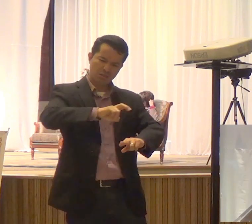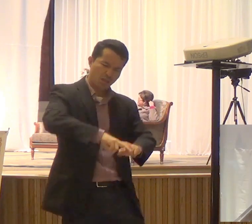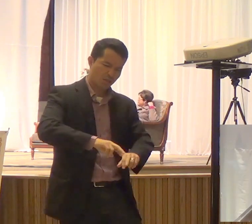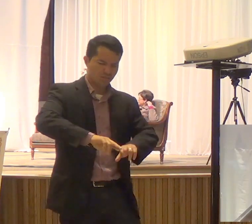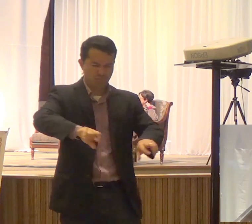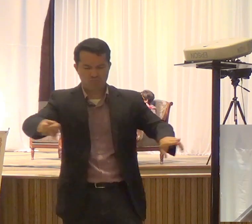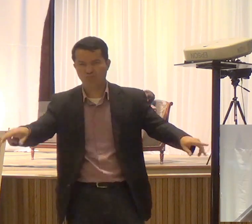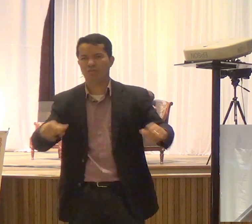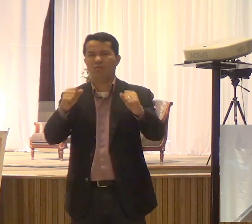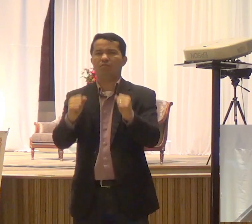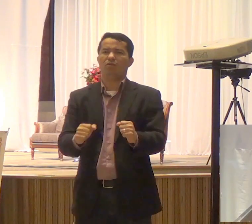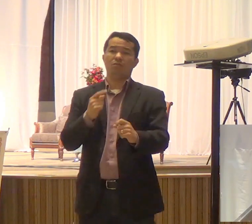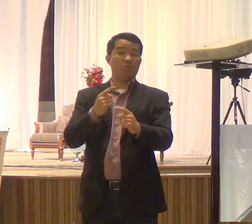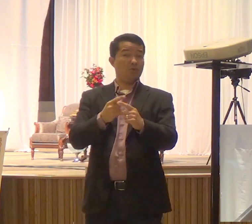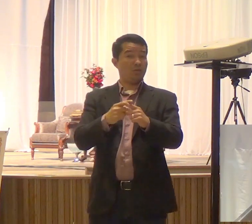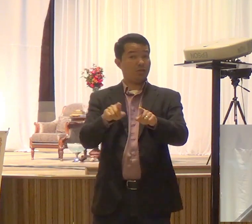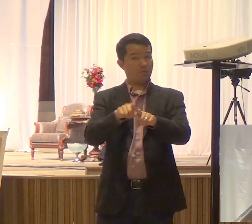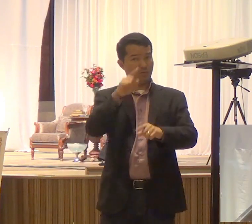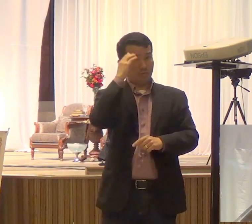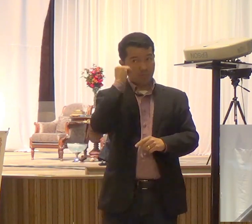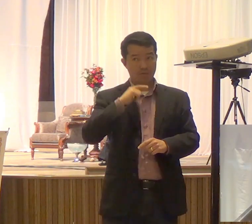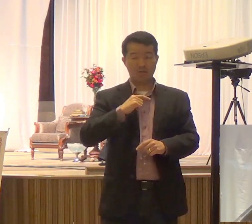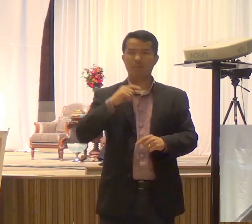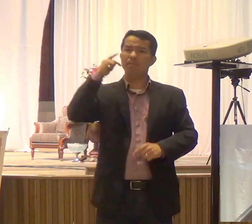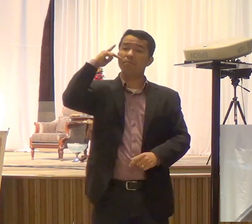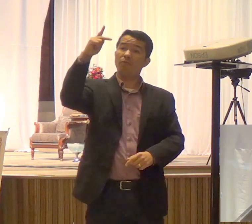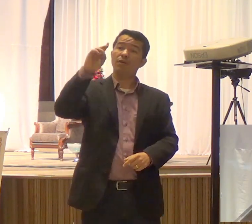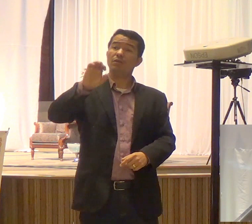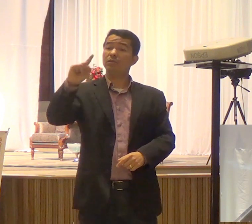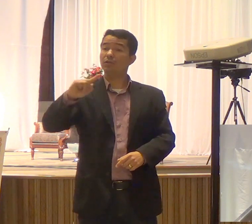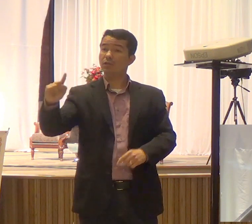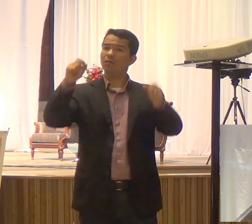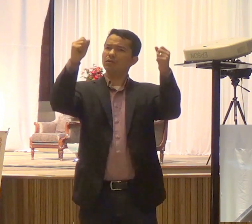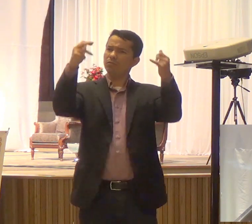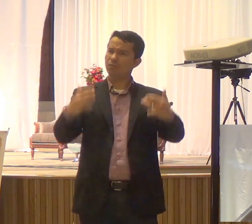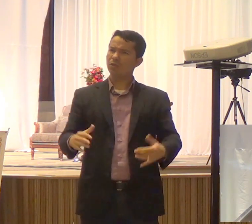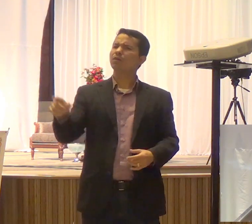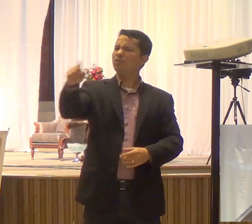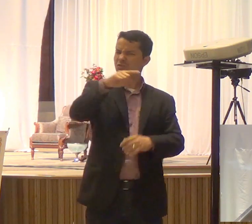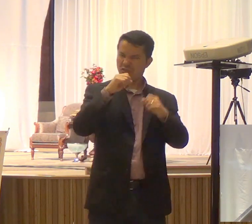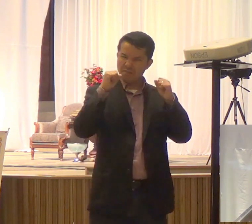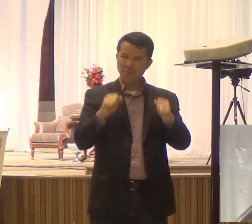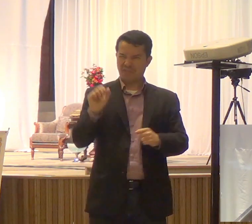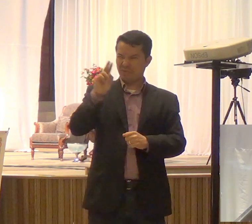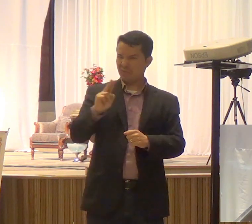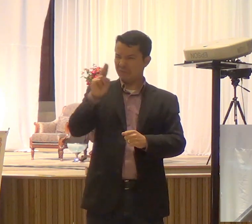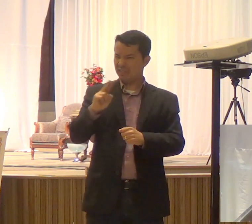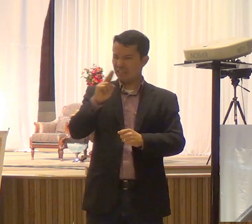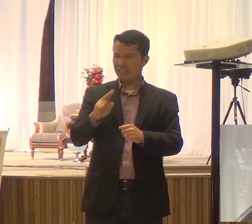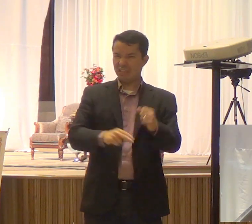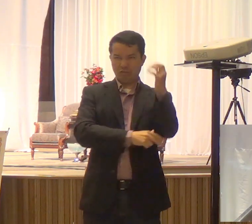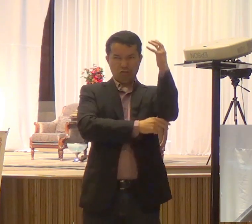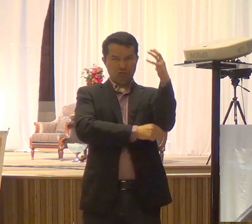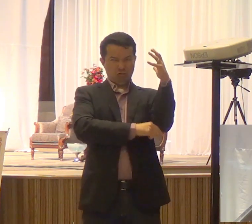e o profeta usa a palavra estaca para comparar uma coisa com a outra. Ele vai dizer, dá para fazer alguma estaca decente com uma